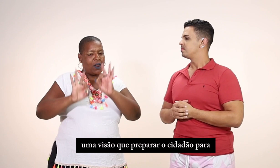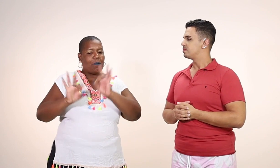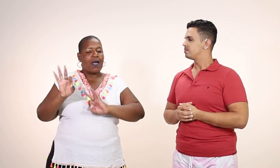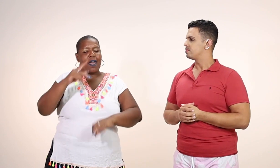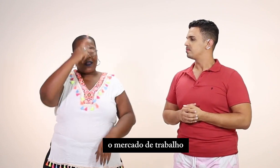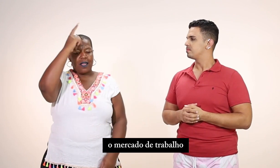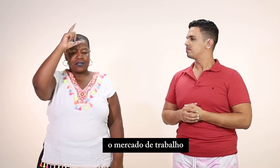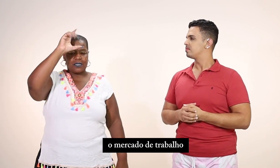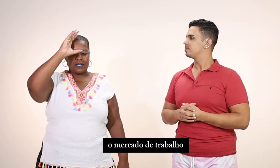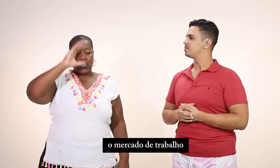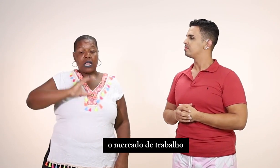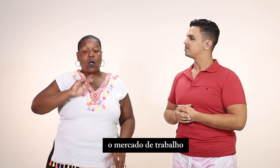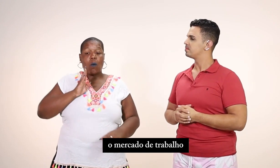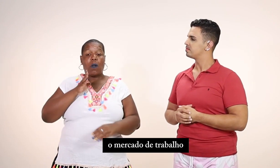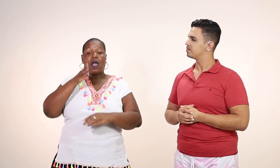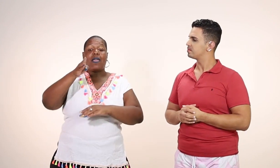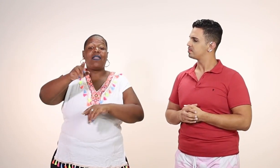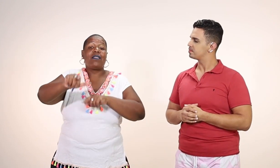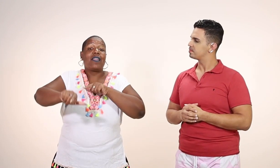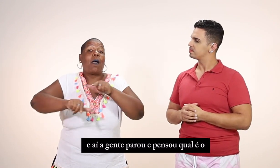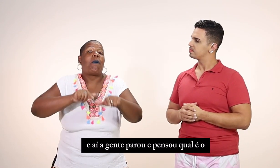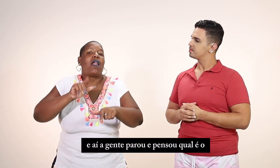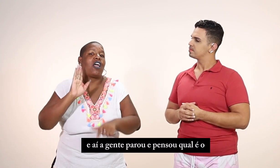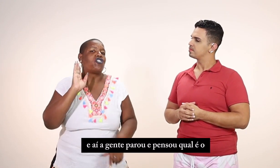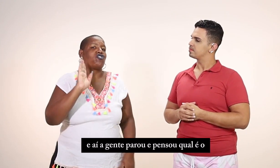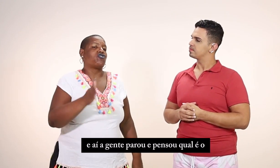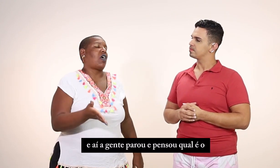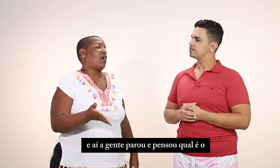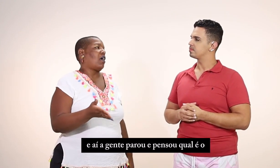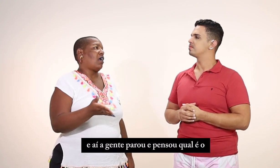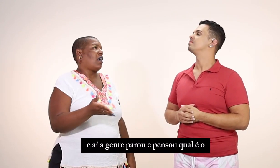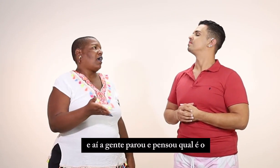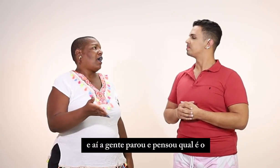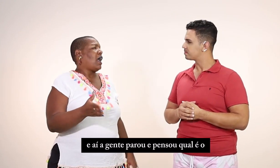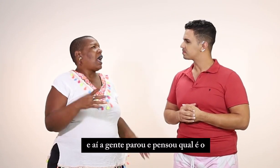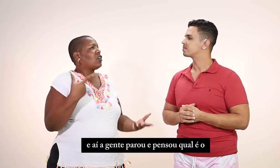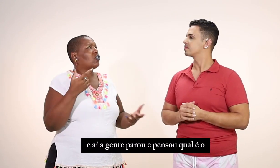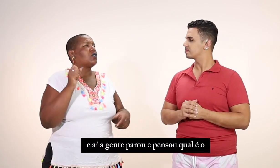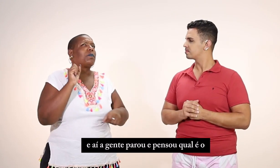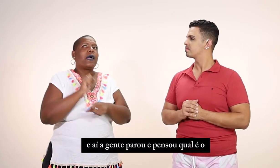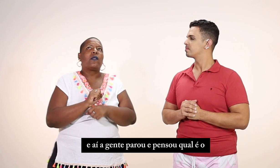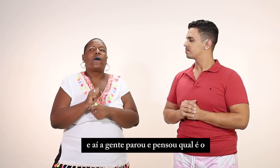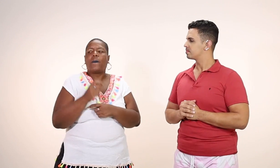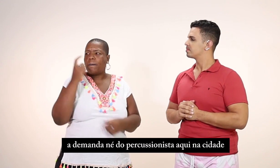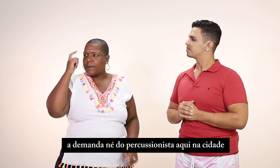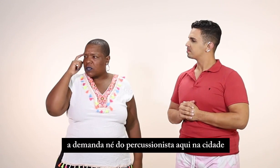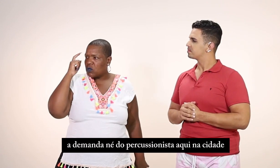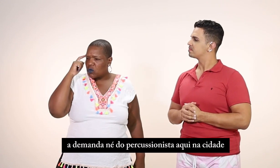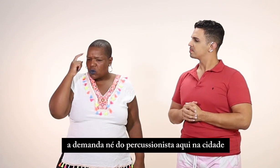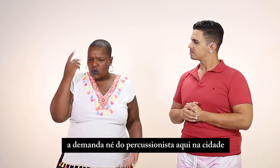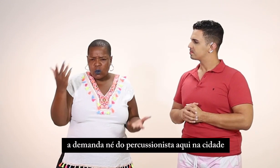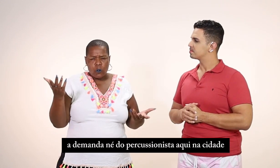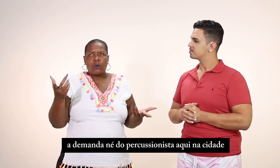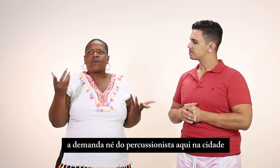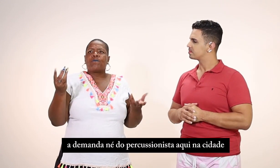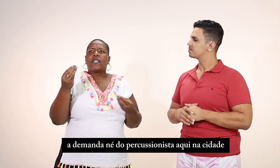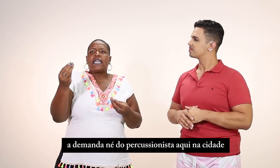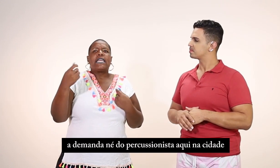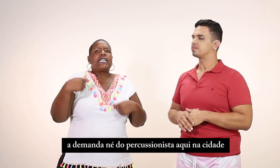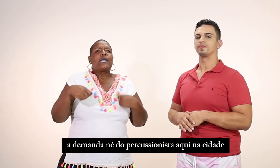o mercado de trabalho. E aí a gente parou e pensou, qual é a demanda, né, do percussionista aqui